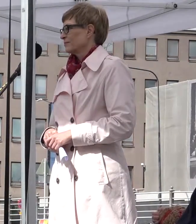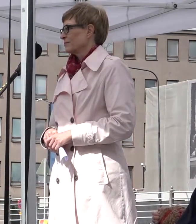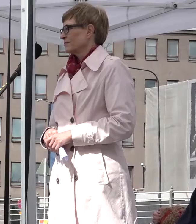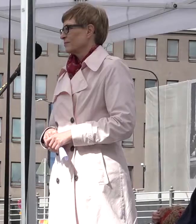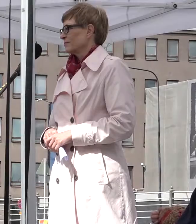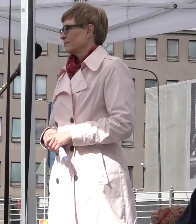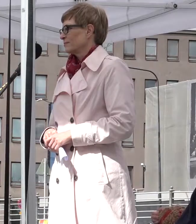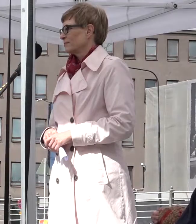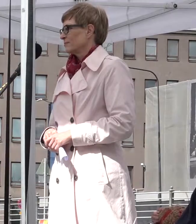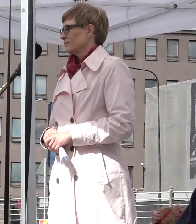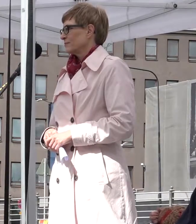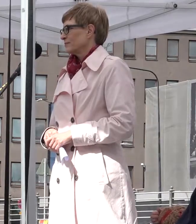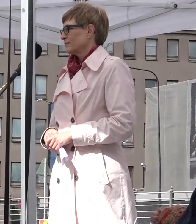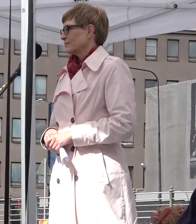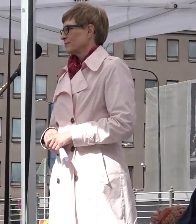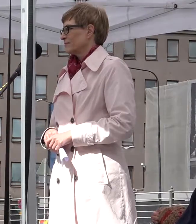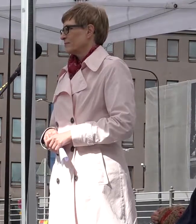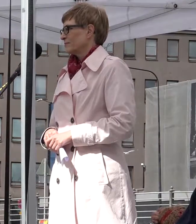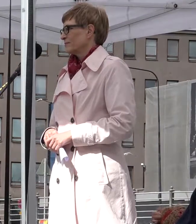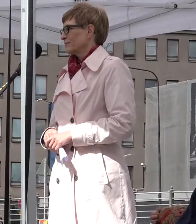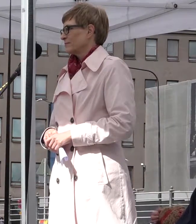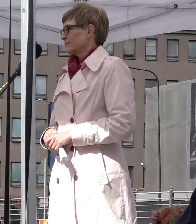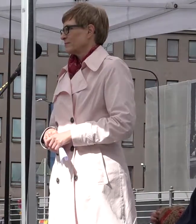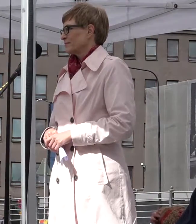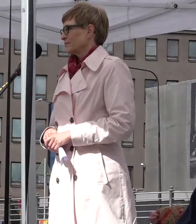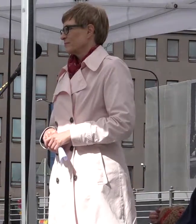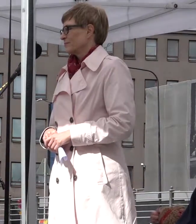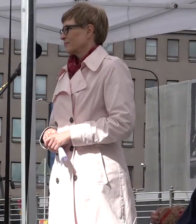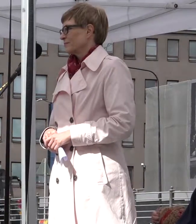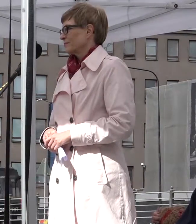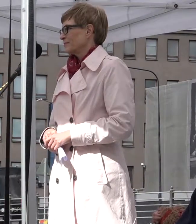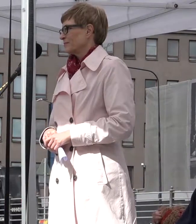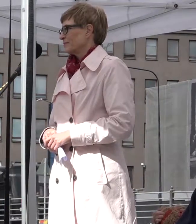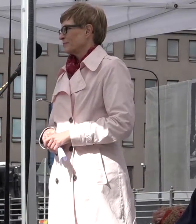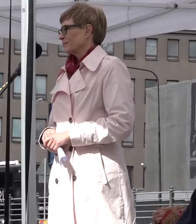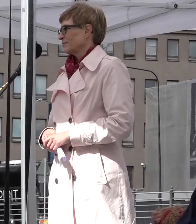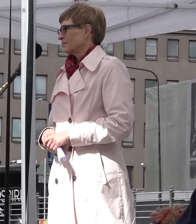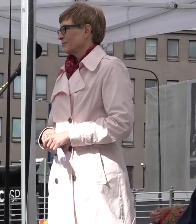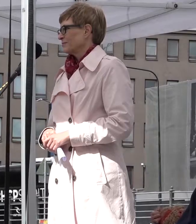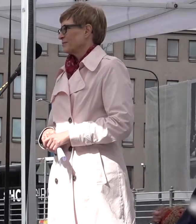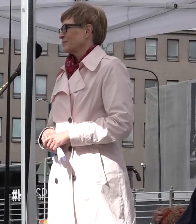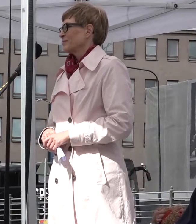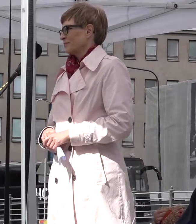myös hieno asia. Ja odotamme todella innokkaasti yhteistyötä ja tehtävän alkamista tänään.